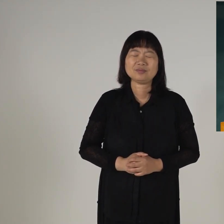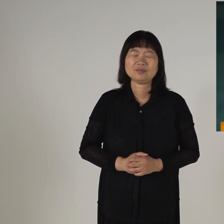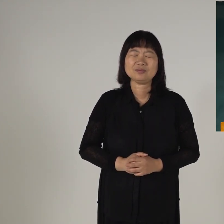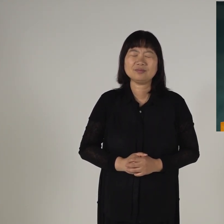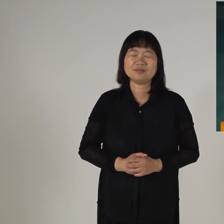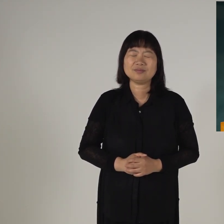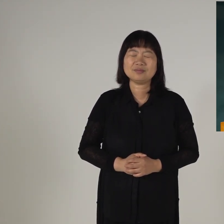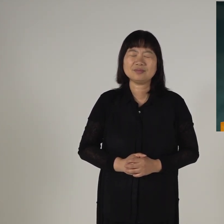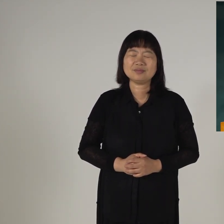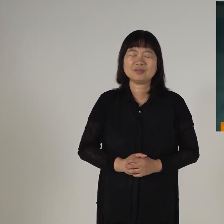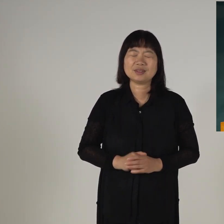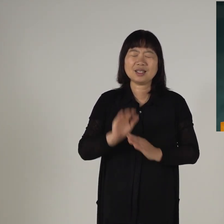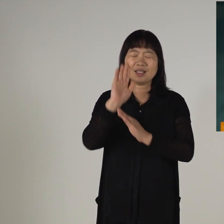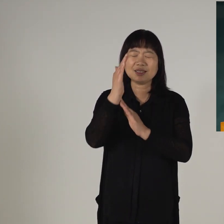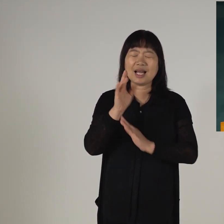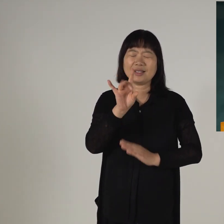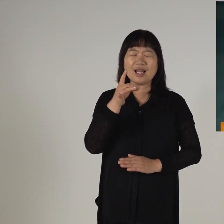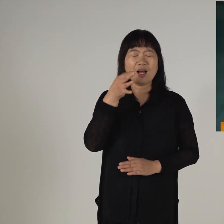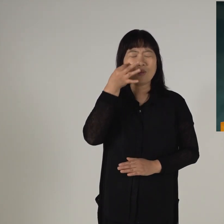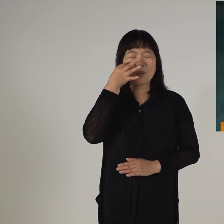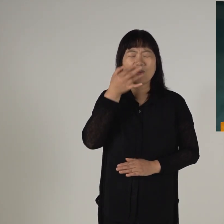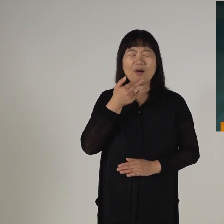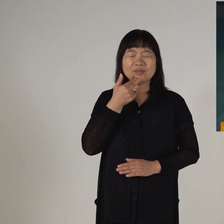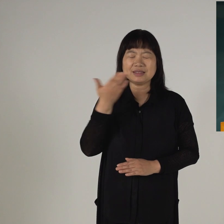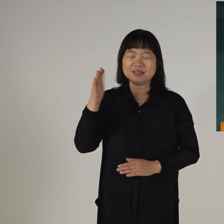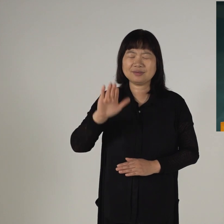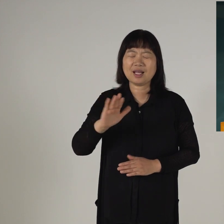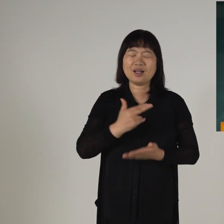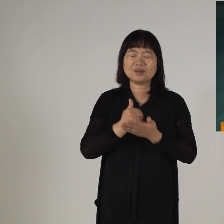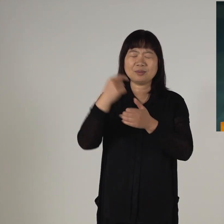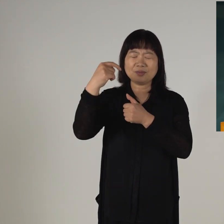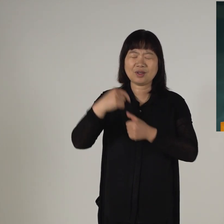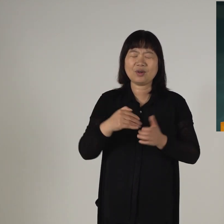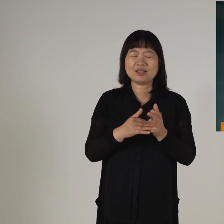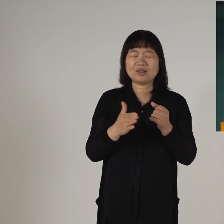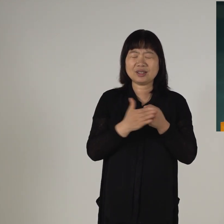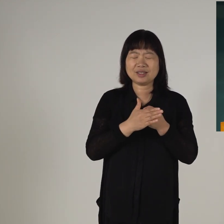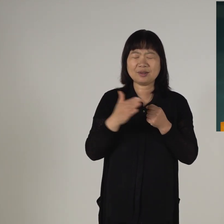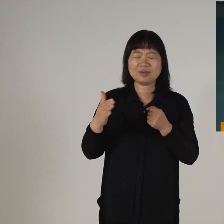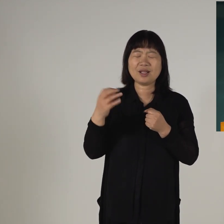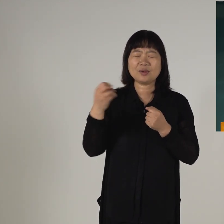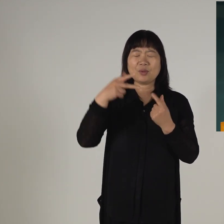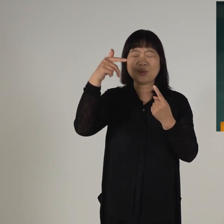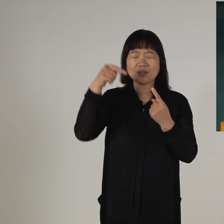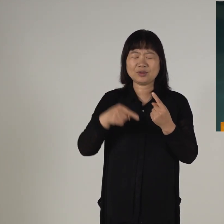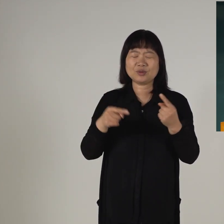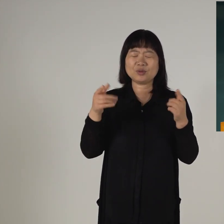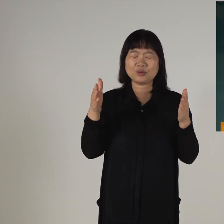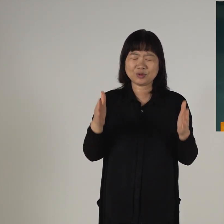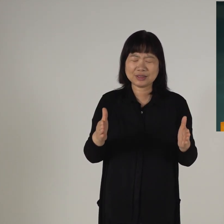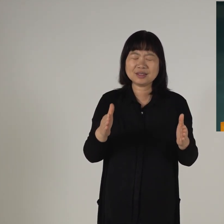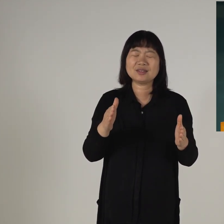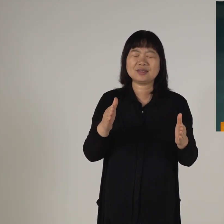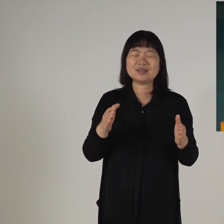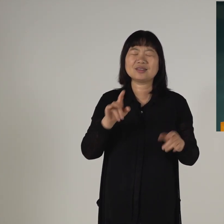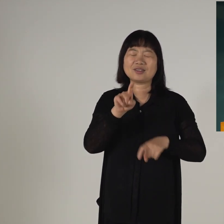새싹 하나 보이지 않는 길일지라도 주님이 명하신 길이기에 또 한 주를